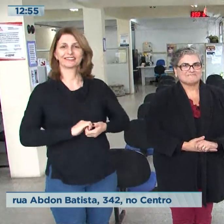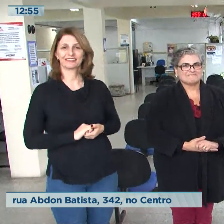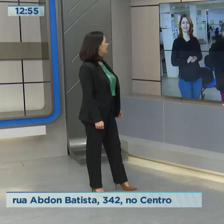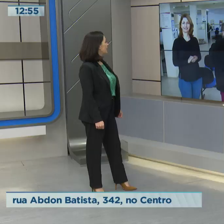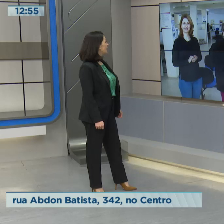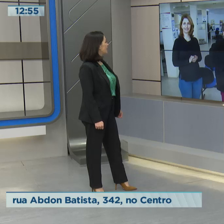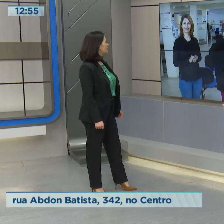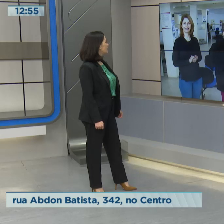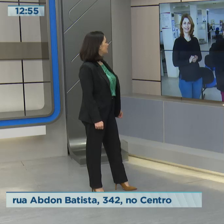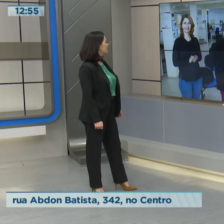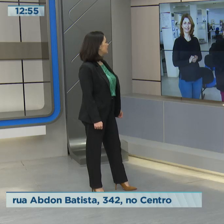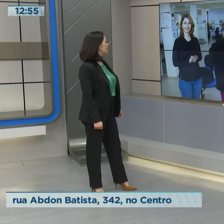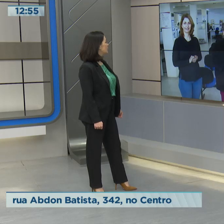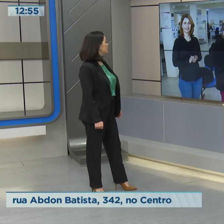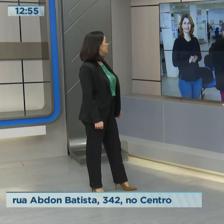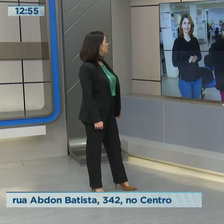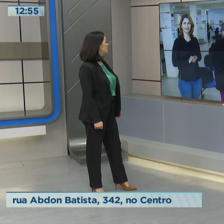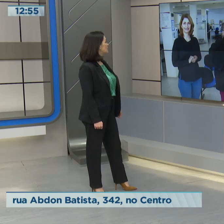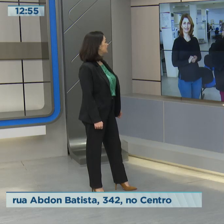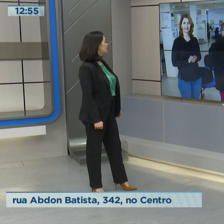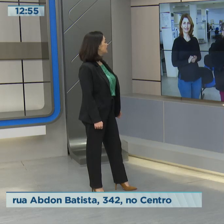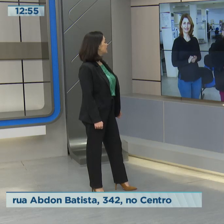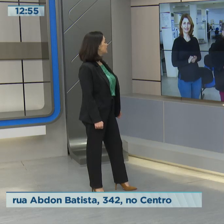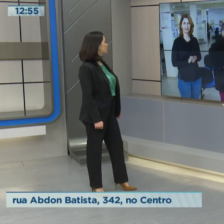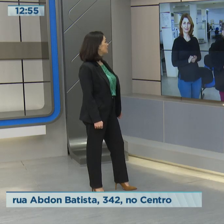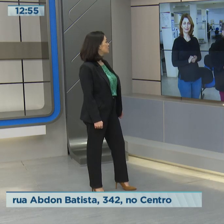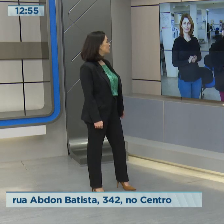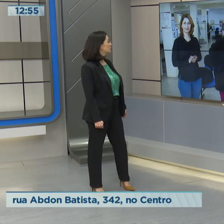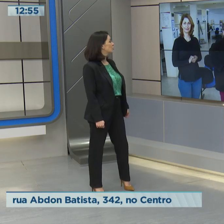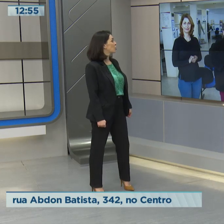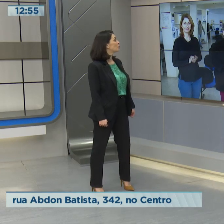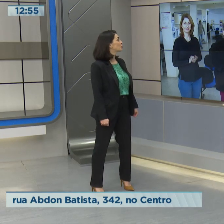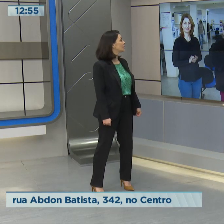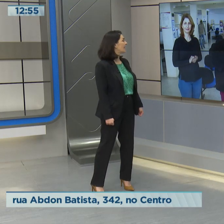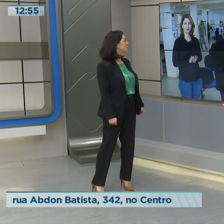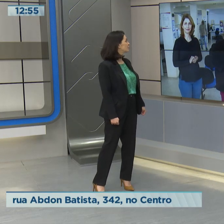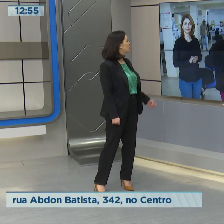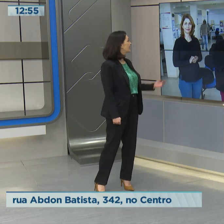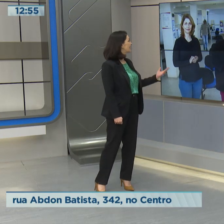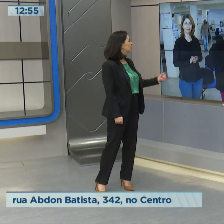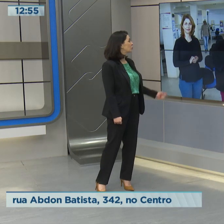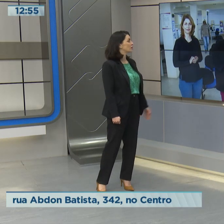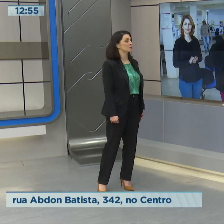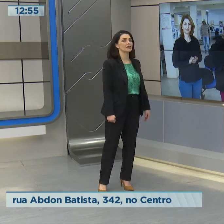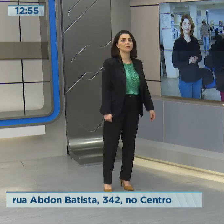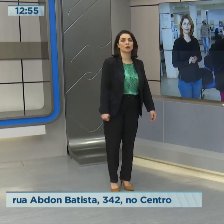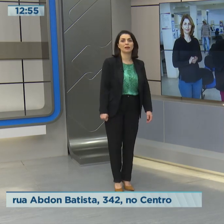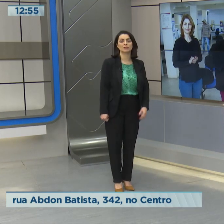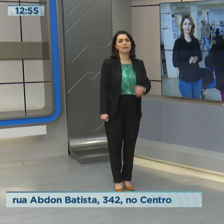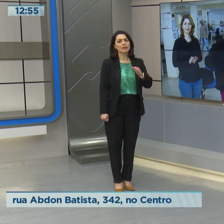Sabrina. Legal também ter a intérprete de Libras para trazer essa informação importante, que é a oportunidade, viu? Obrigada a todas pelas informações.